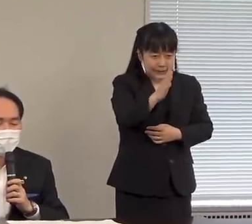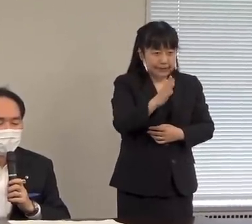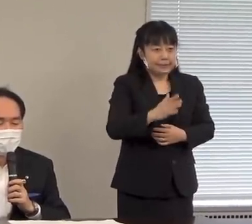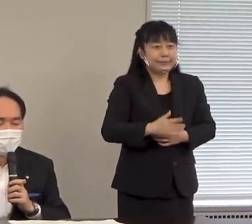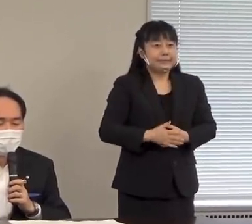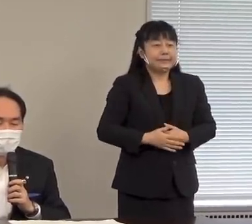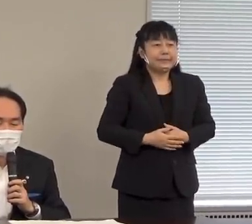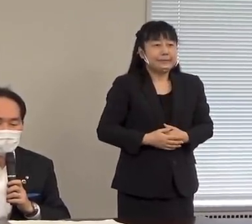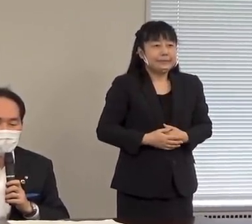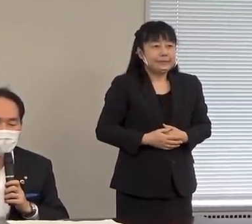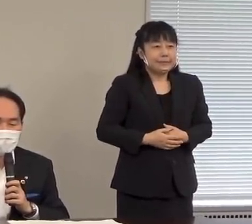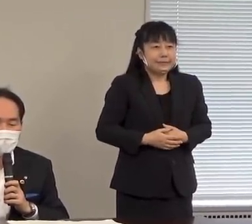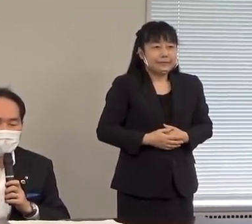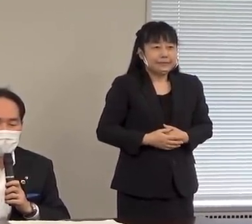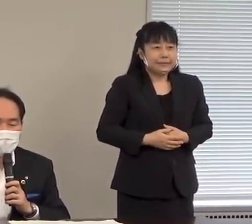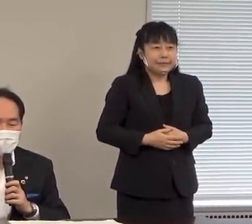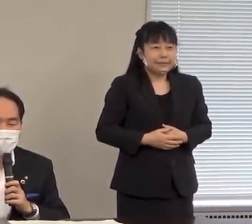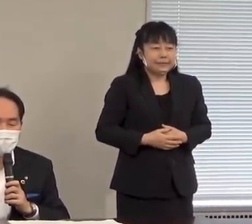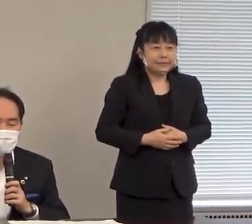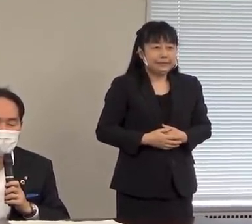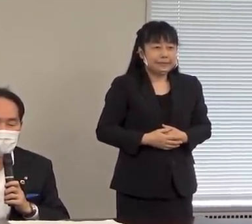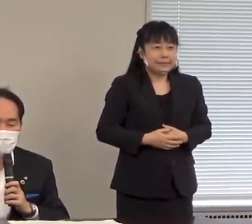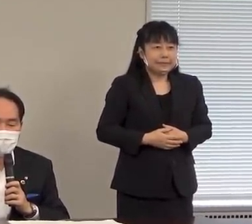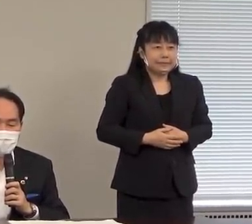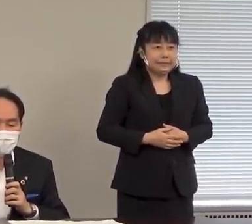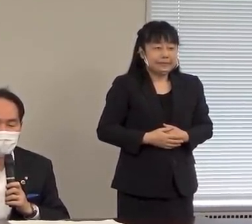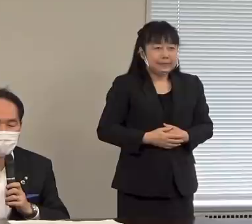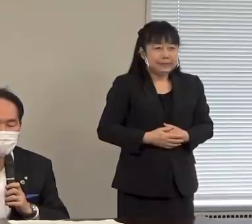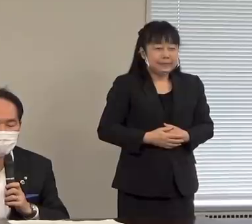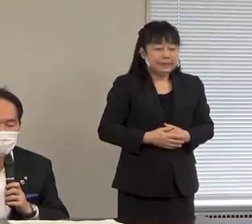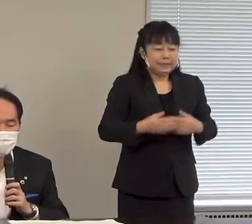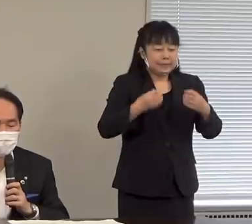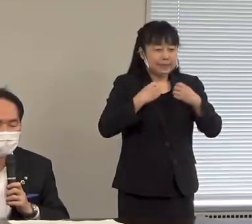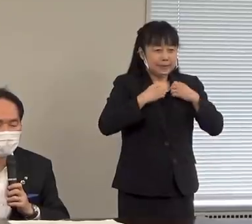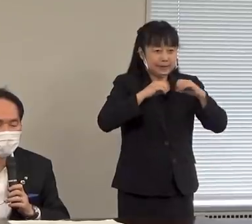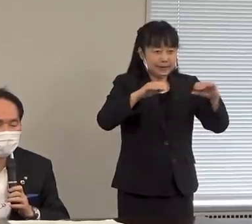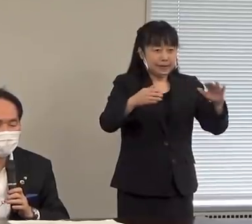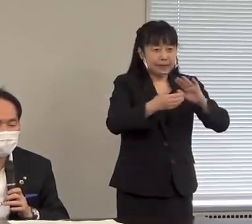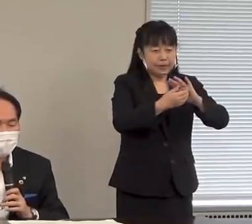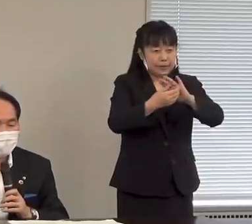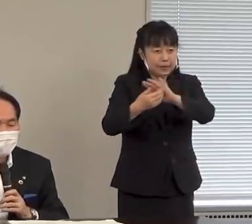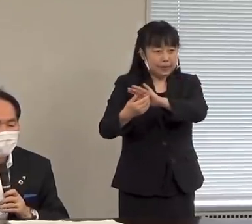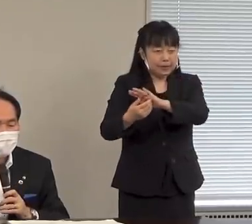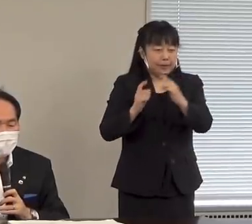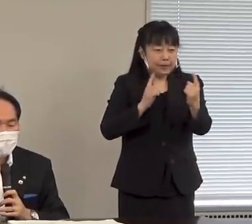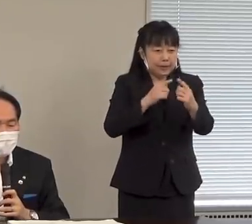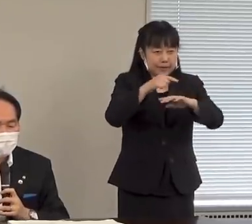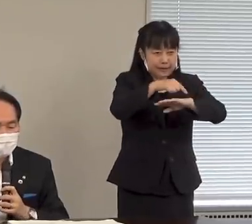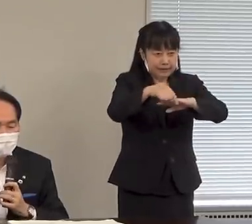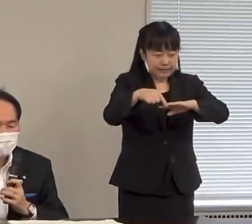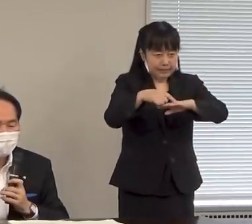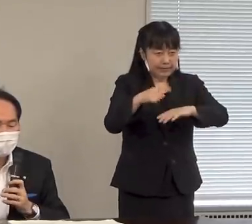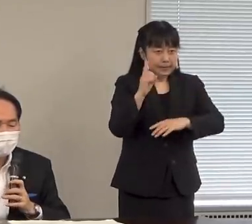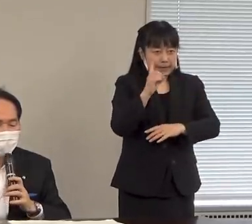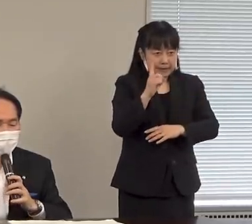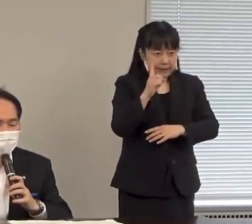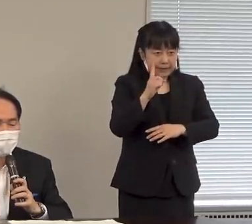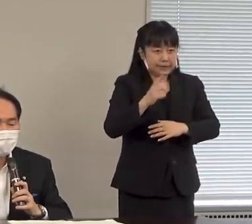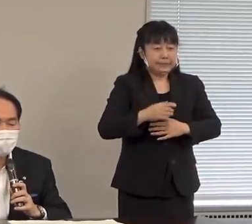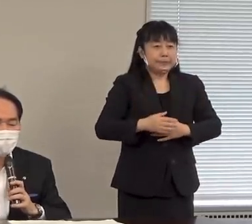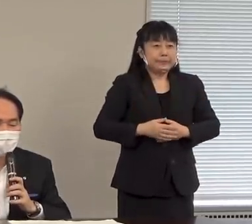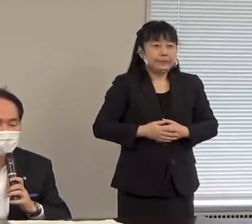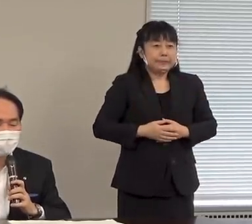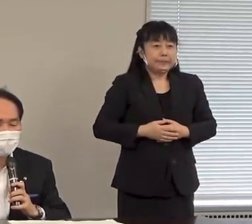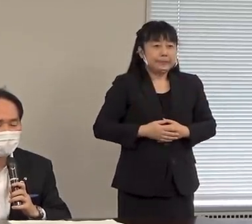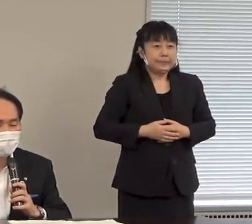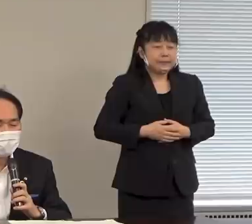。この感染予防対策期における対策につきましては、一定の移行期間